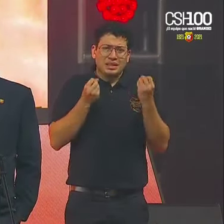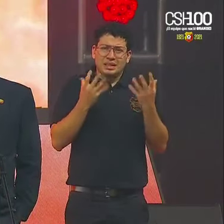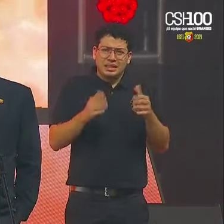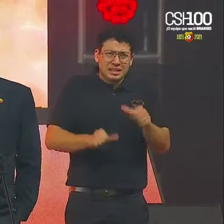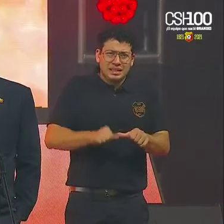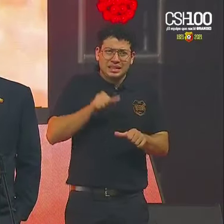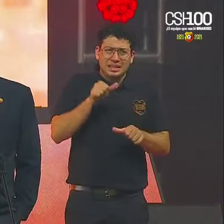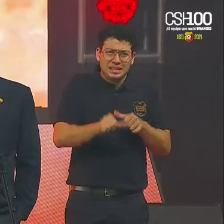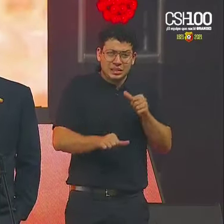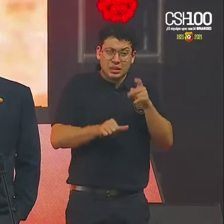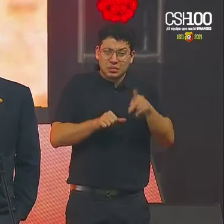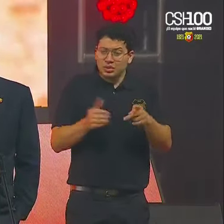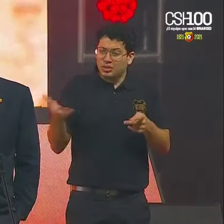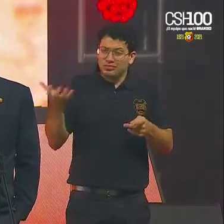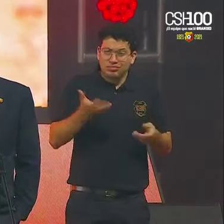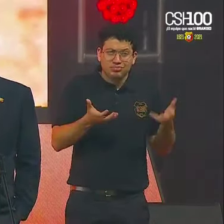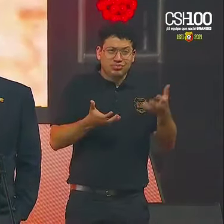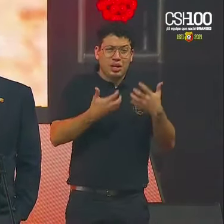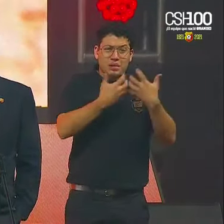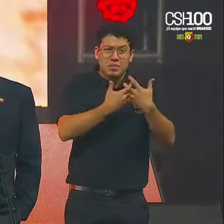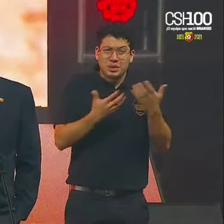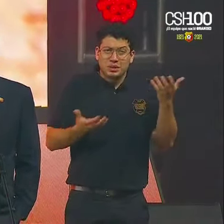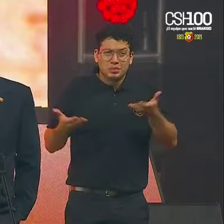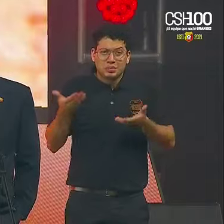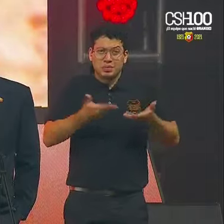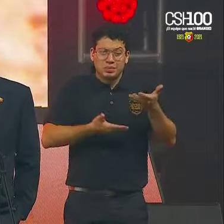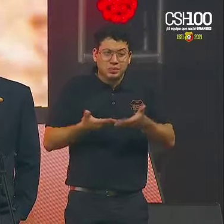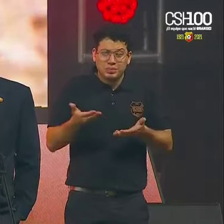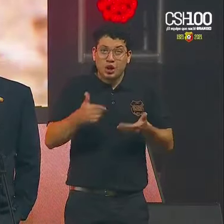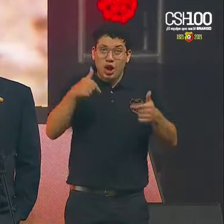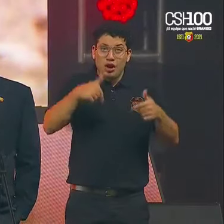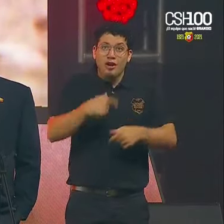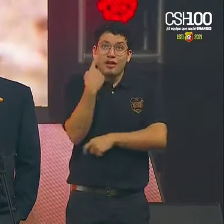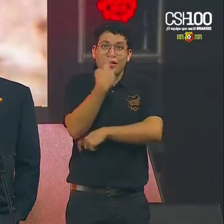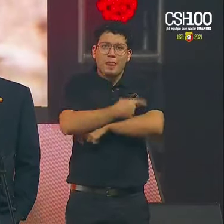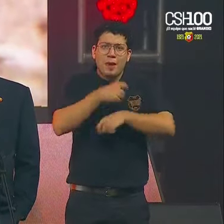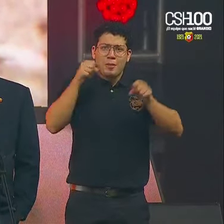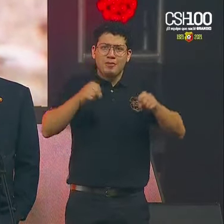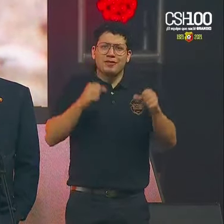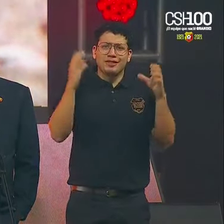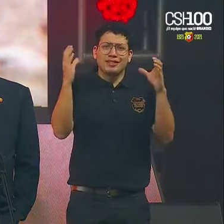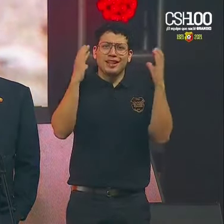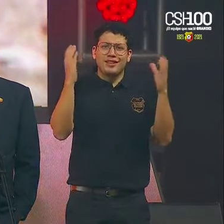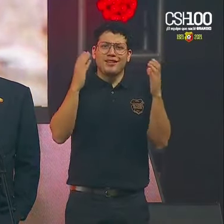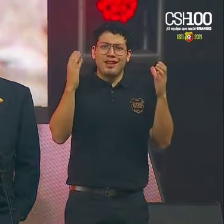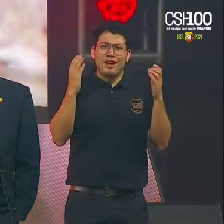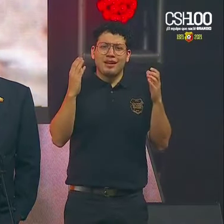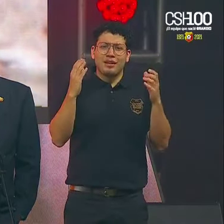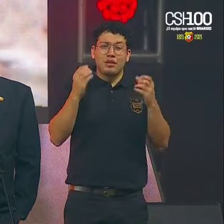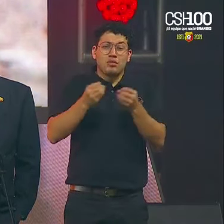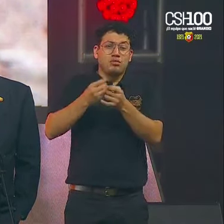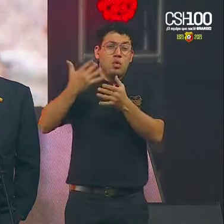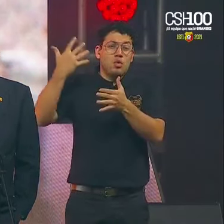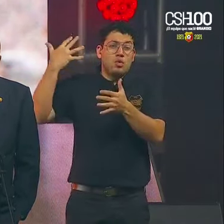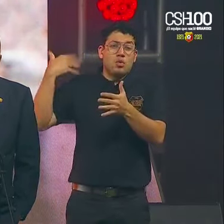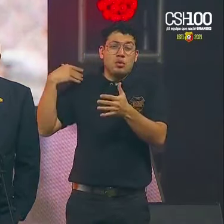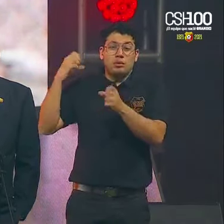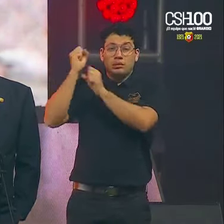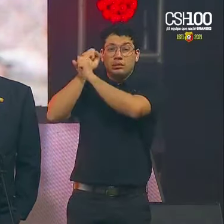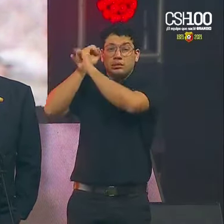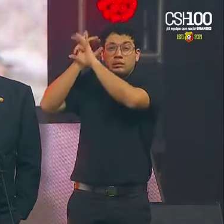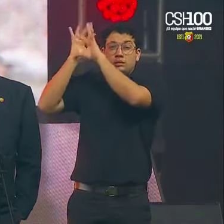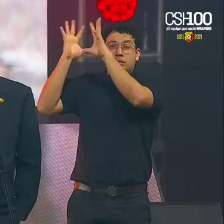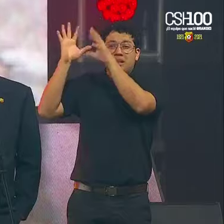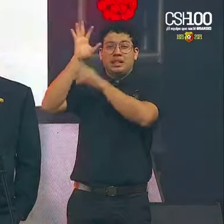de muchas personas y empresas, hoy podemos celebrar lo que imaginamos bastante tiempo atrás y creíamos